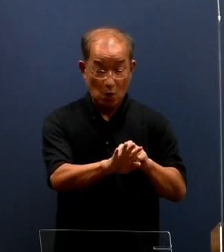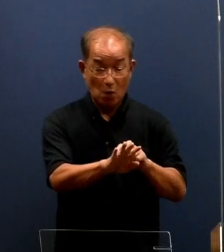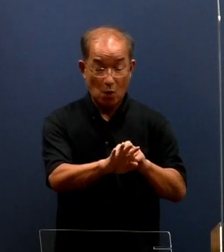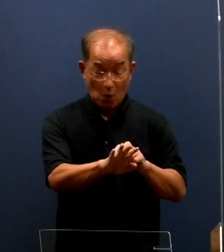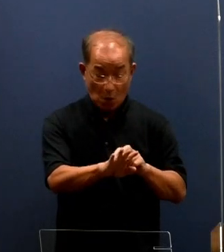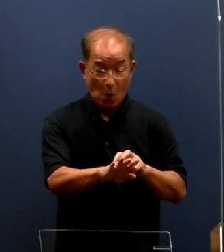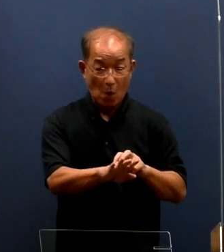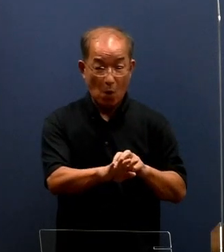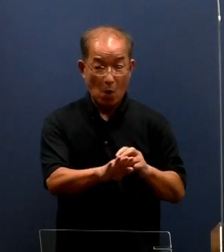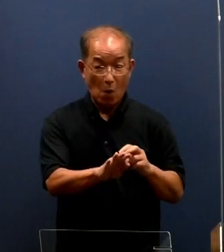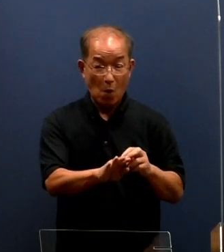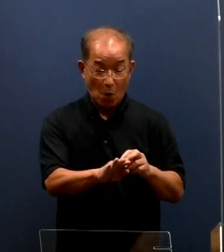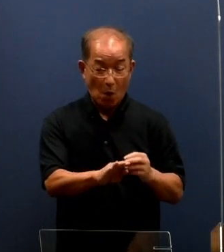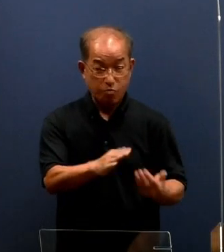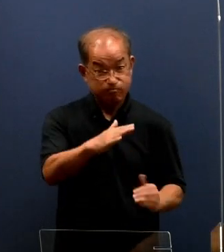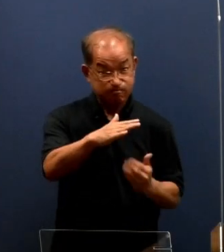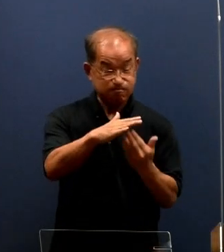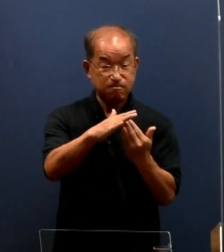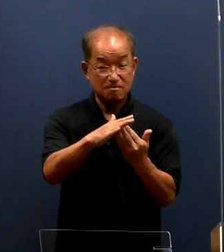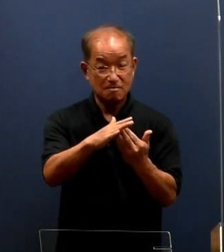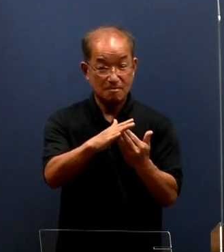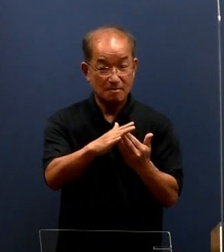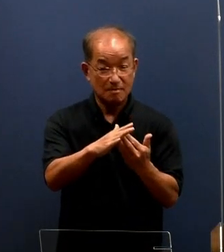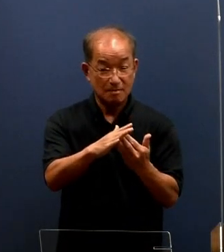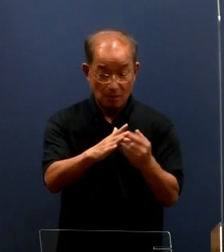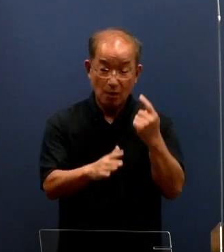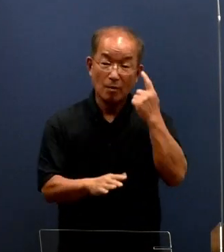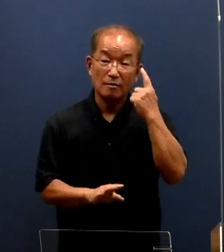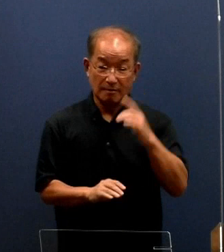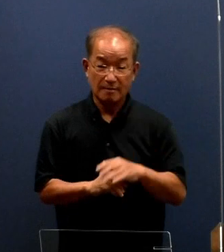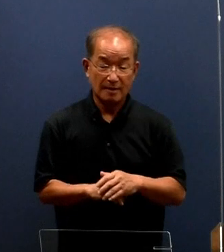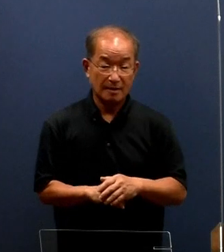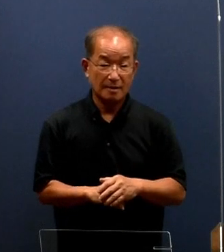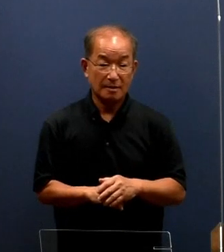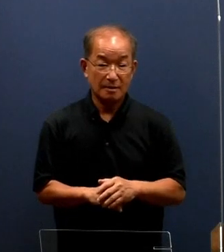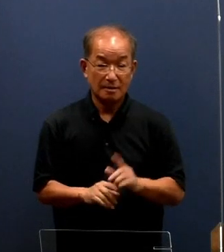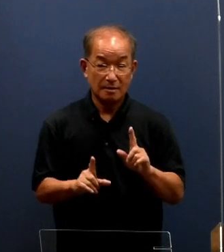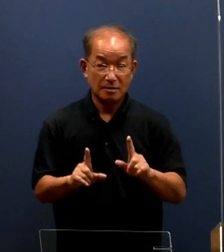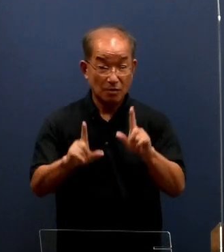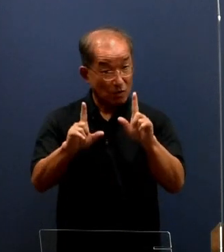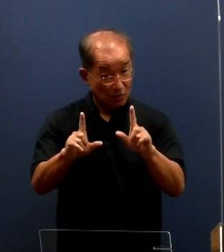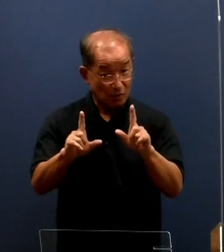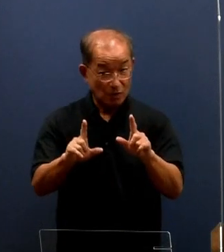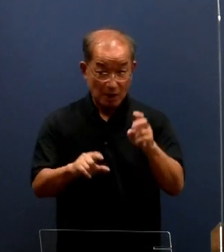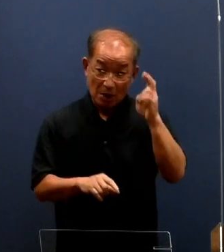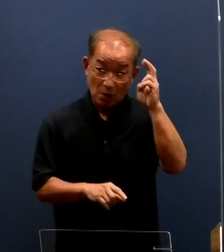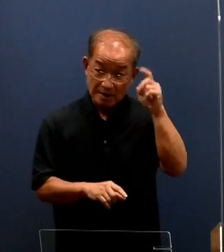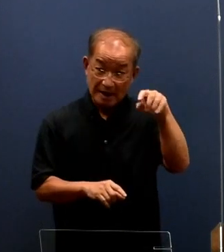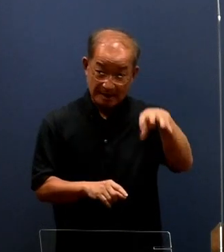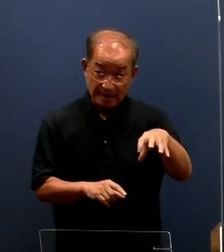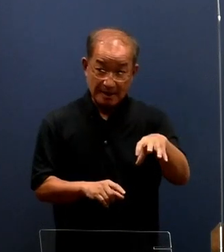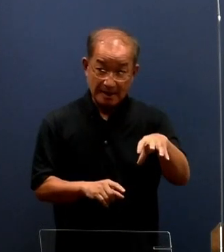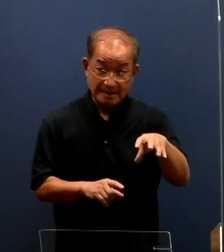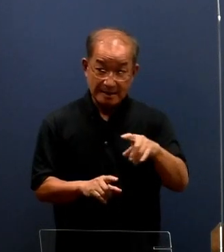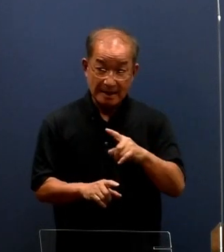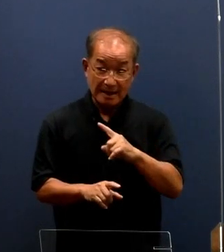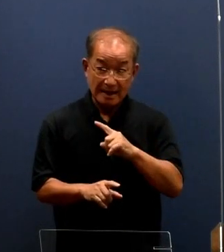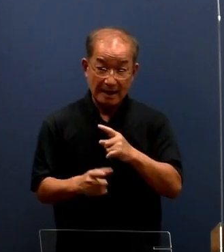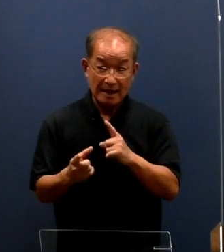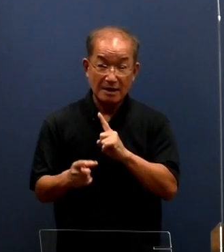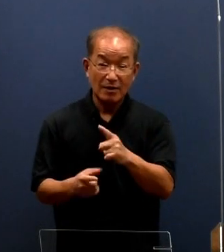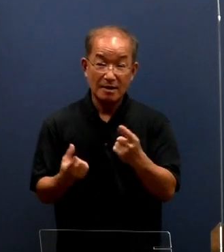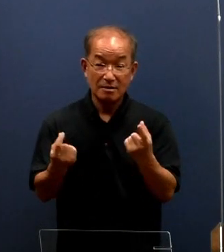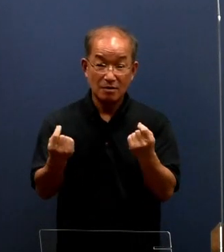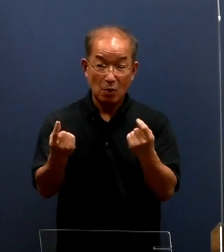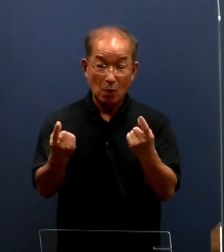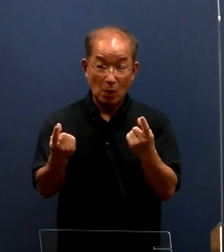うには思いますよ。ただ、すみません、東京とか大阪で言われているような、その